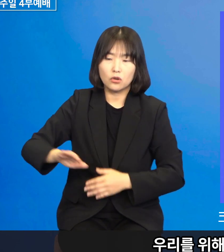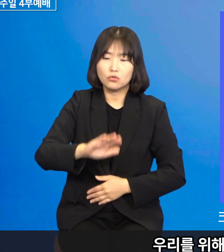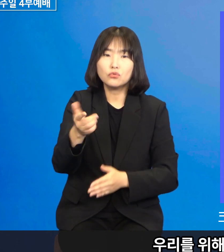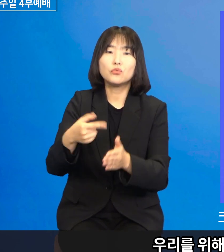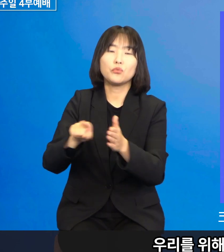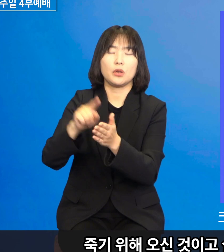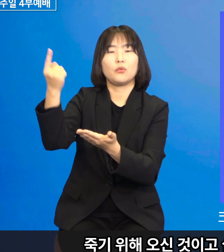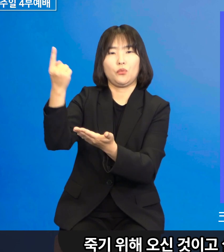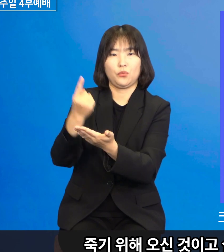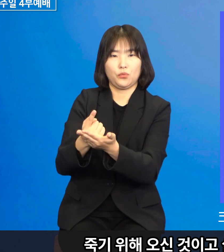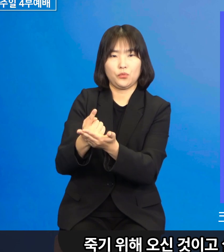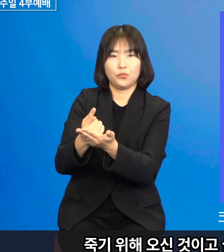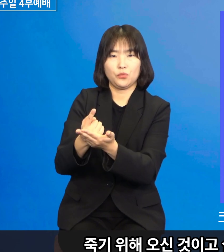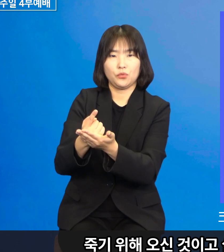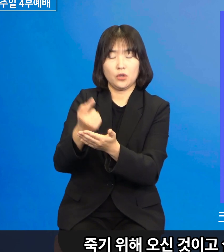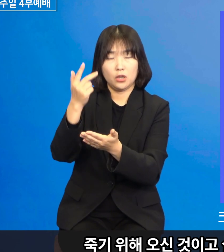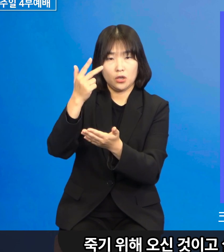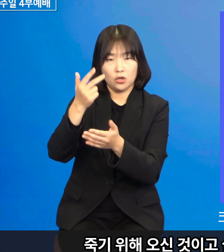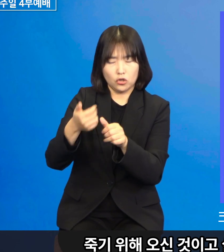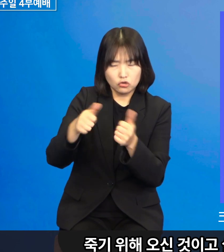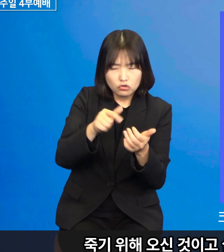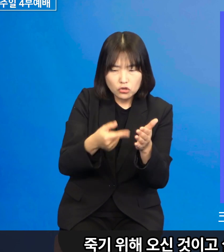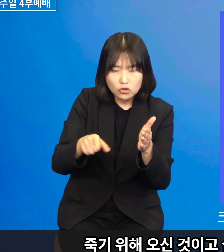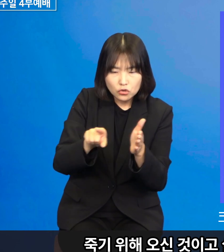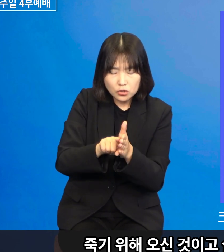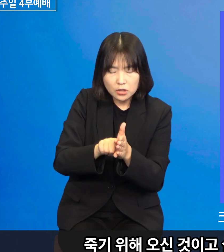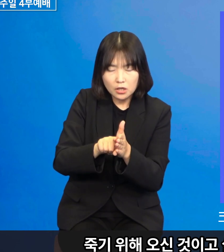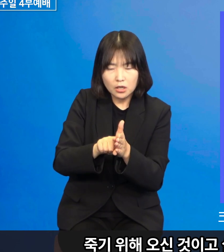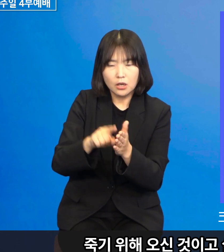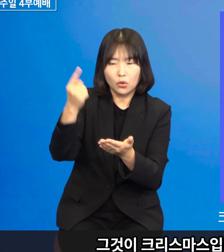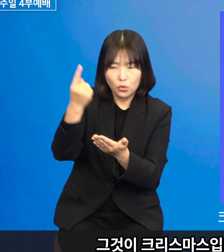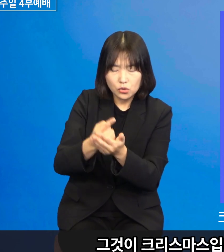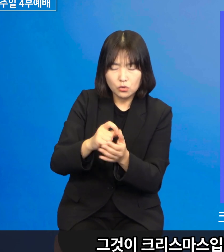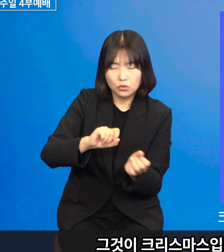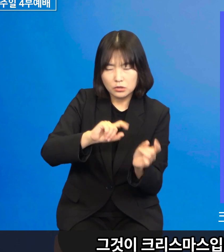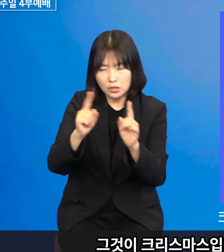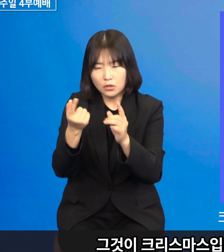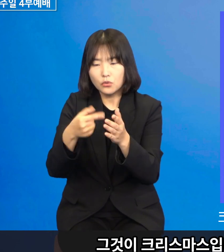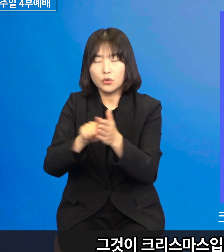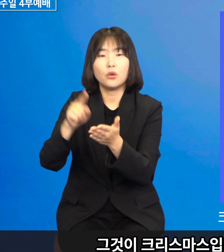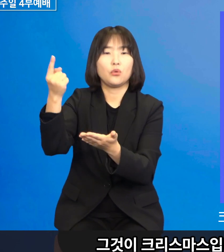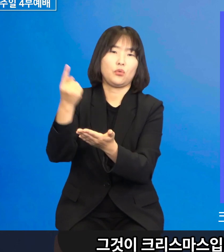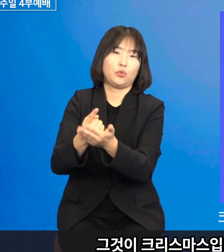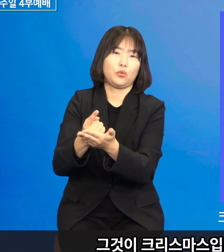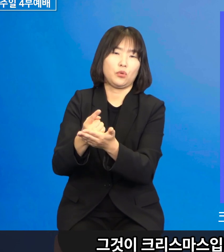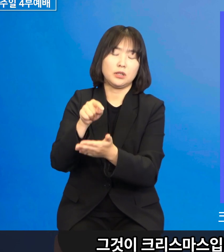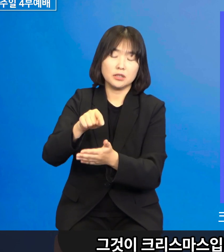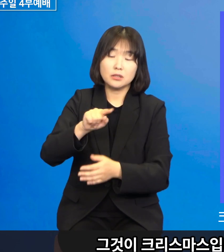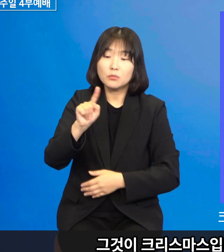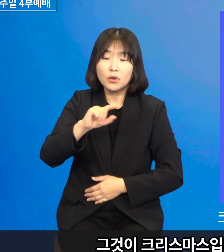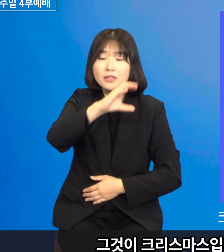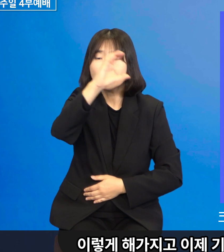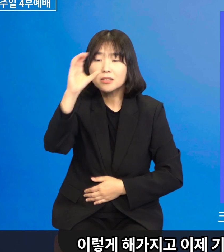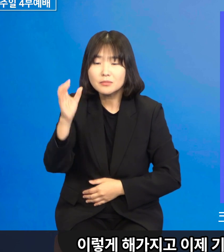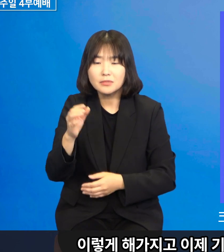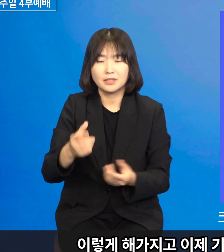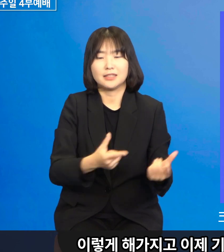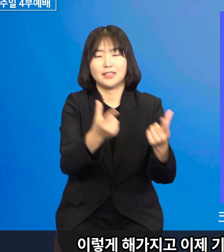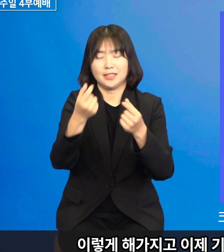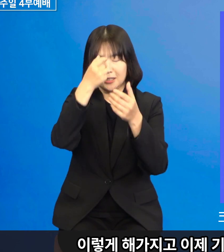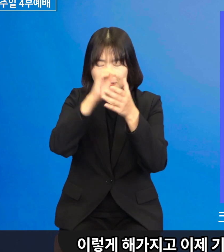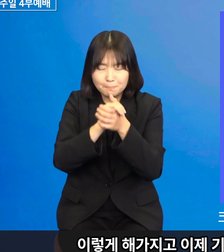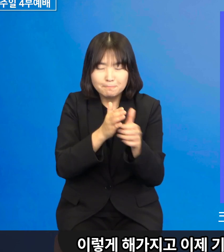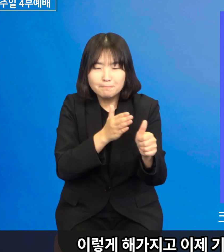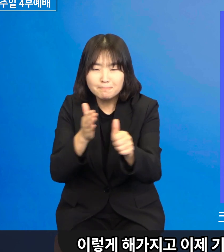오신 것입니다. 죽기 위해 오신 것이고 살리기 위해 오신 것입니다. 그것이 크리스마스입니다. 다 같이 기도합시다. 이렇게 해가지고